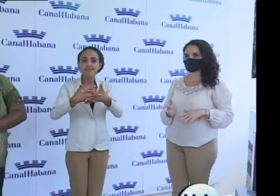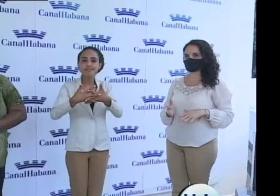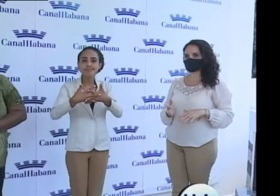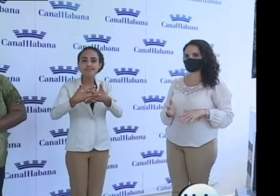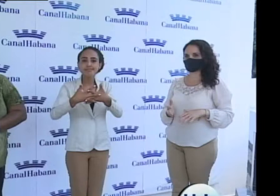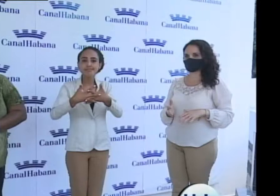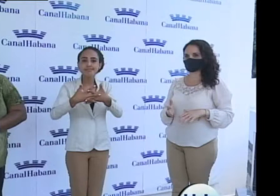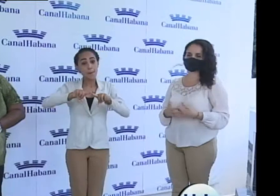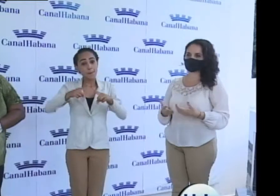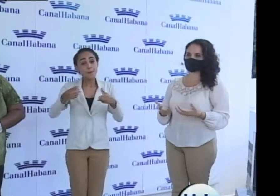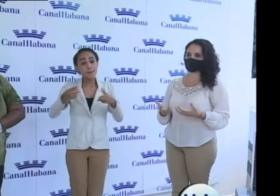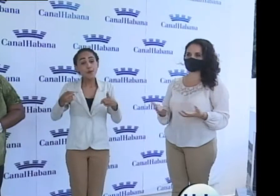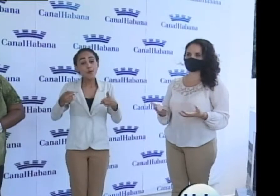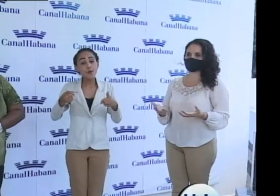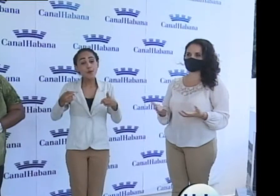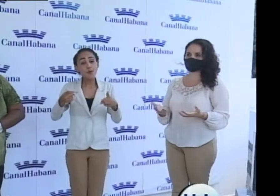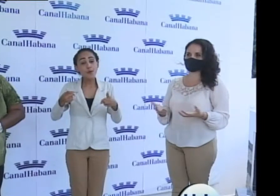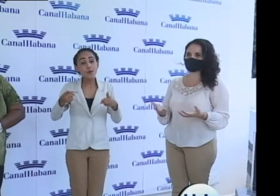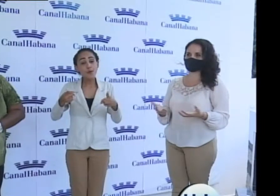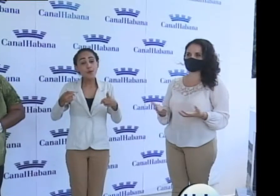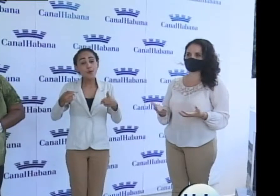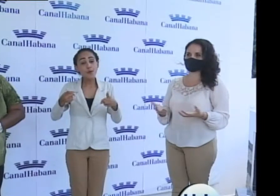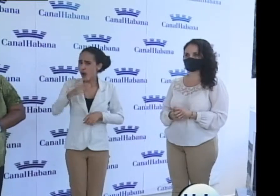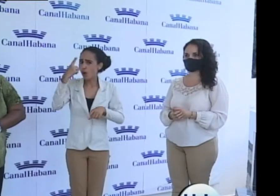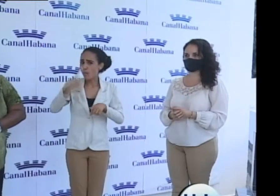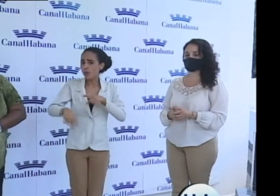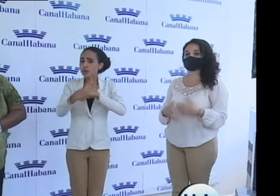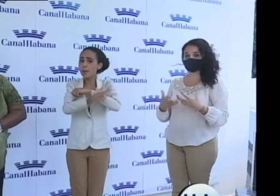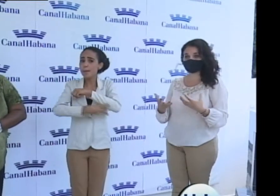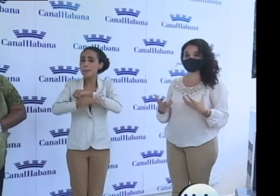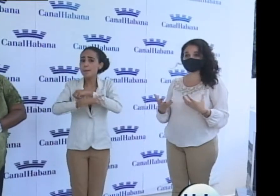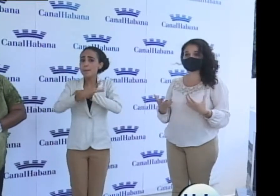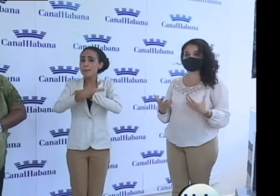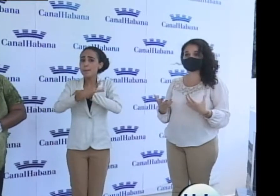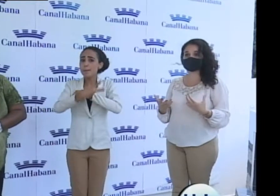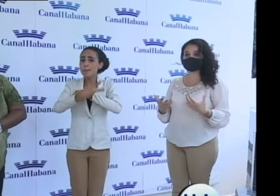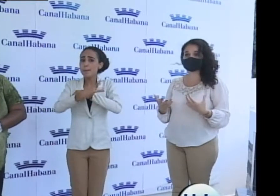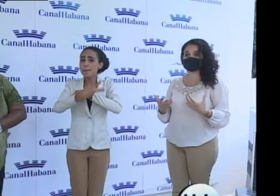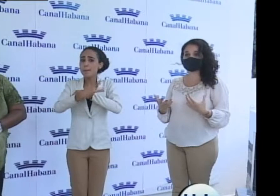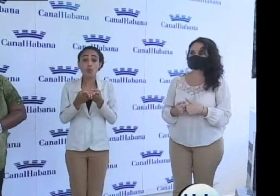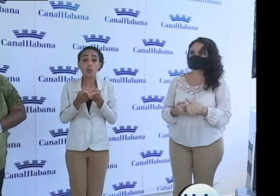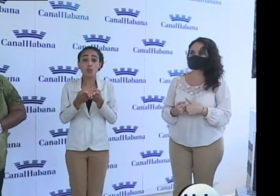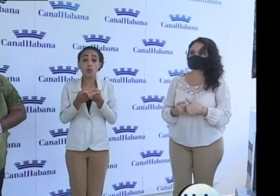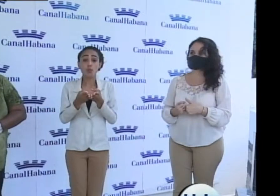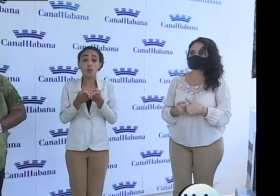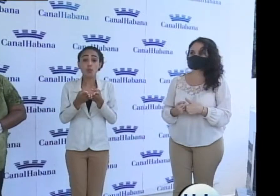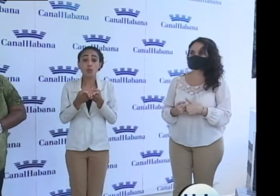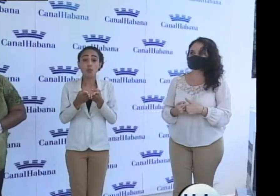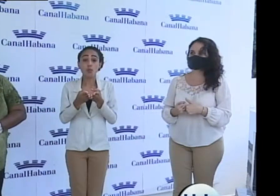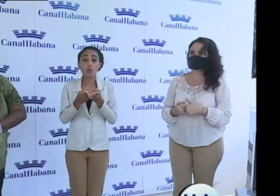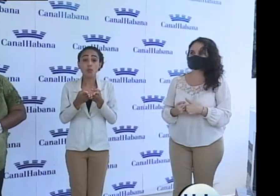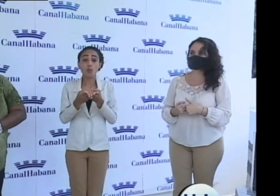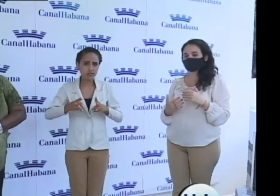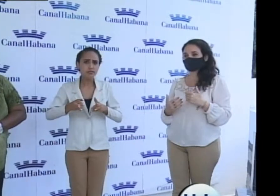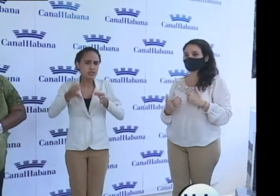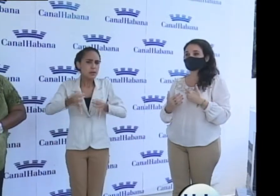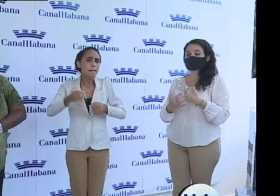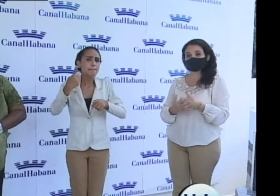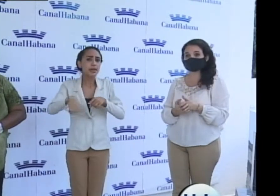que, bueno, en Cuba, como en otros países del mundo, la educación a distancia ha existido, pero no con tanta fuerza, con tanta